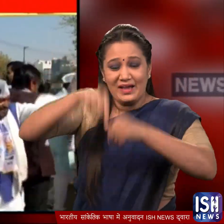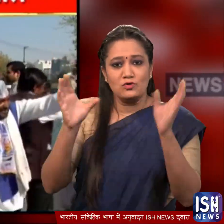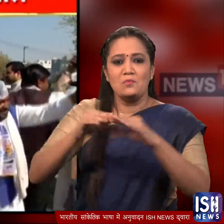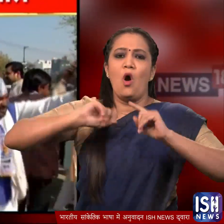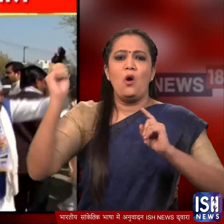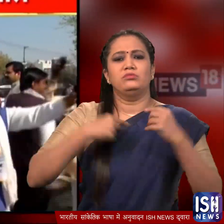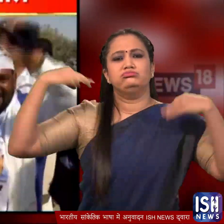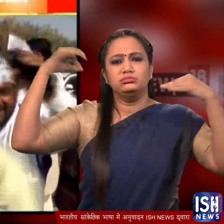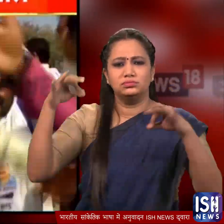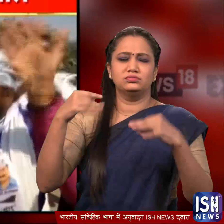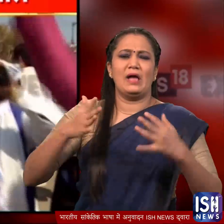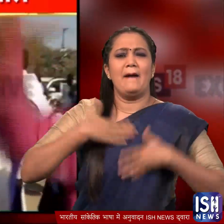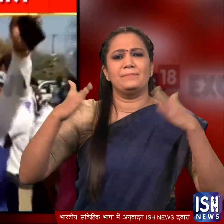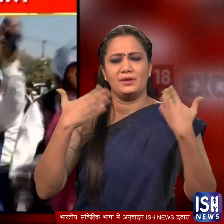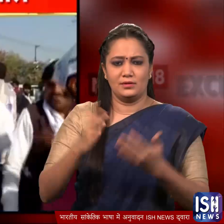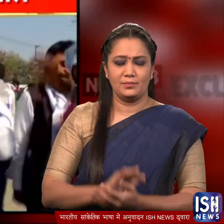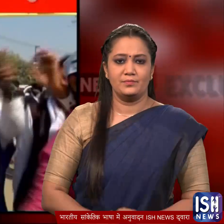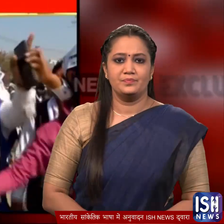कार्यकर्ता खुशी से नाचने लगे,